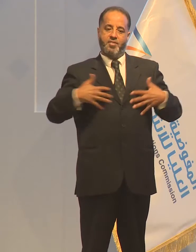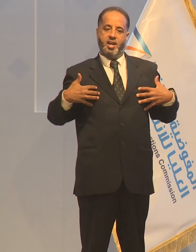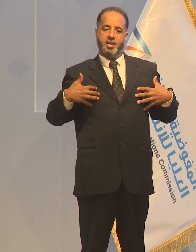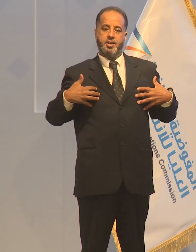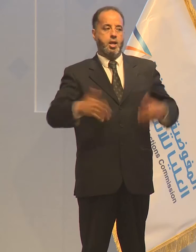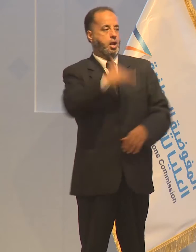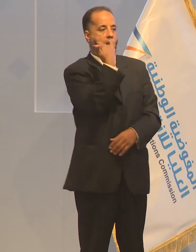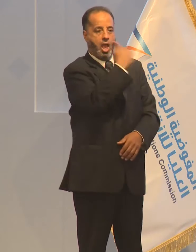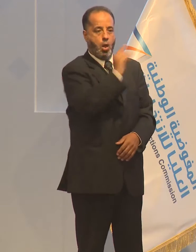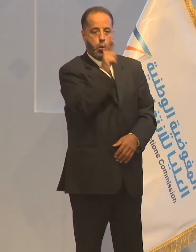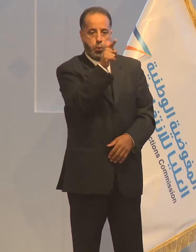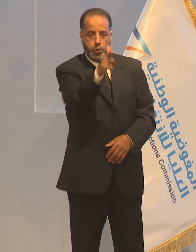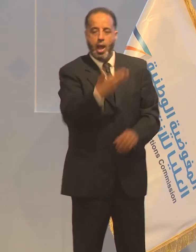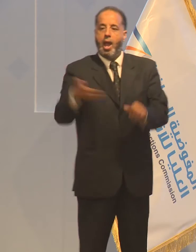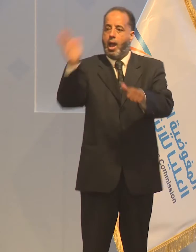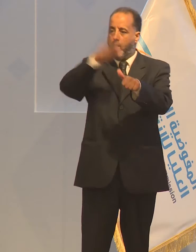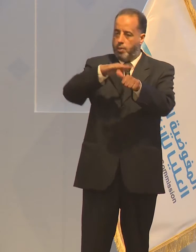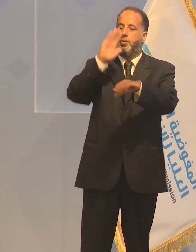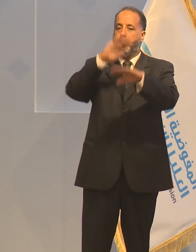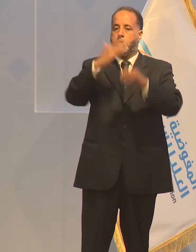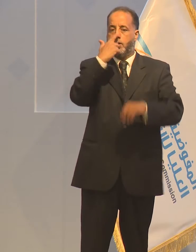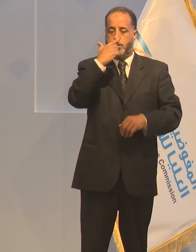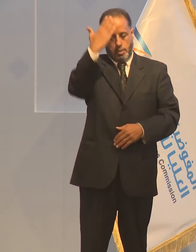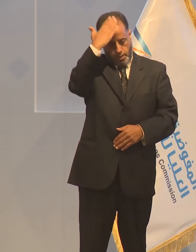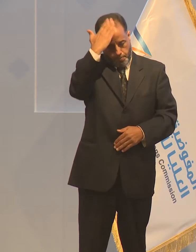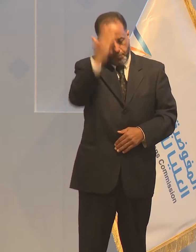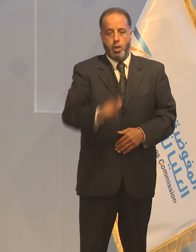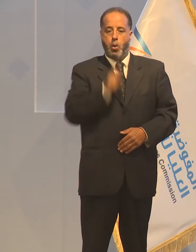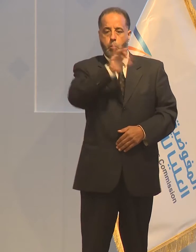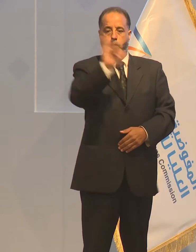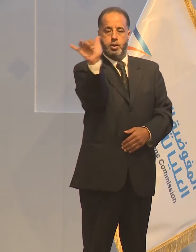حقيقة ونثني عليه بكل تقدير وإجلال واحترام